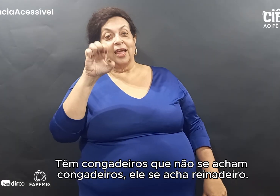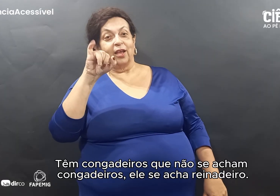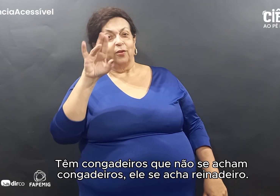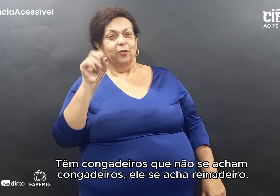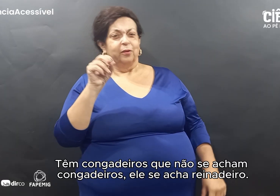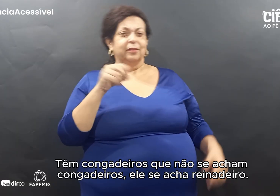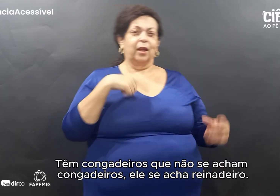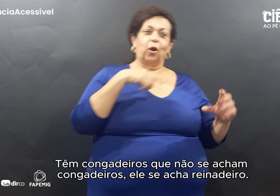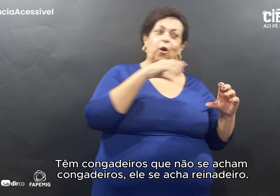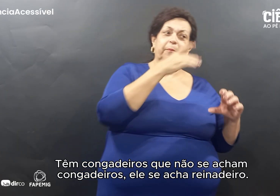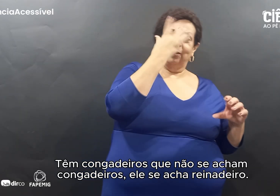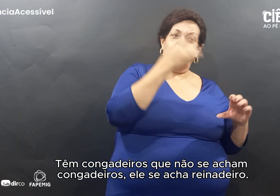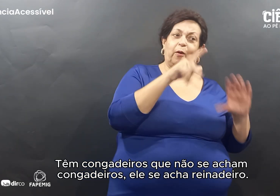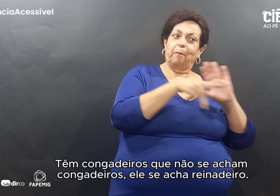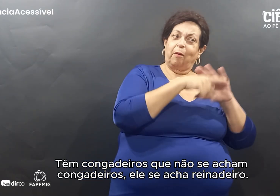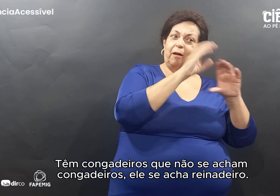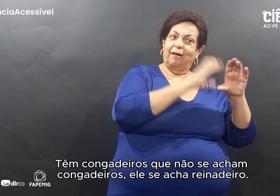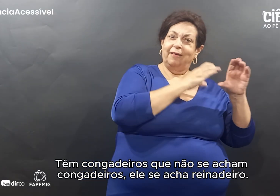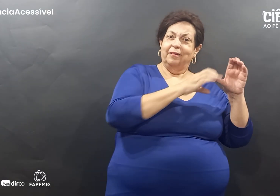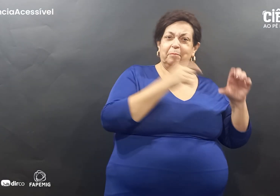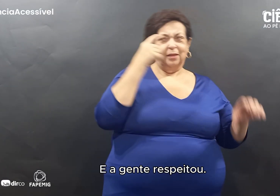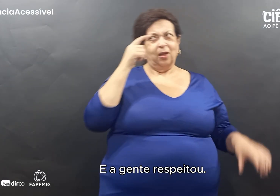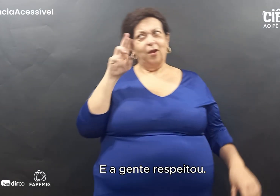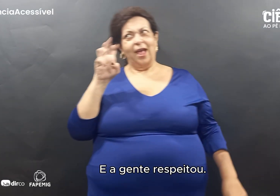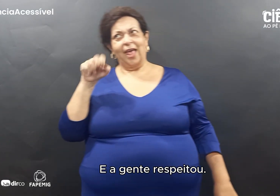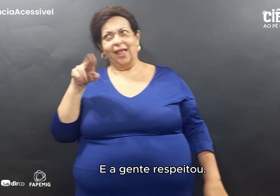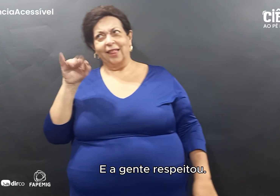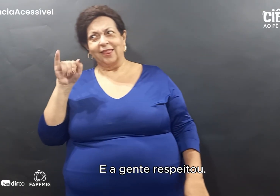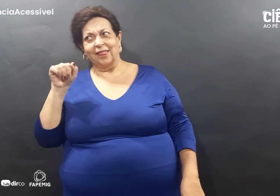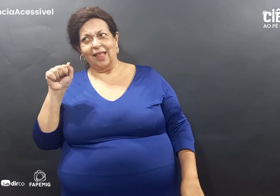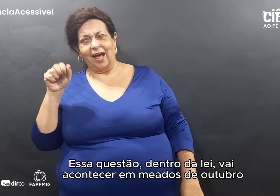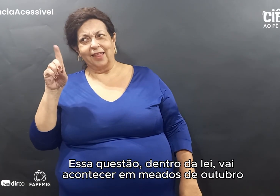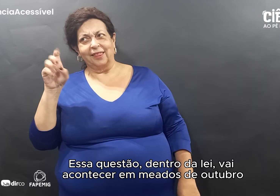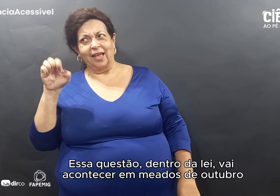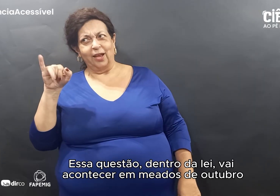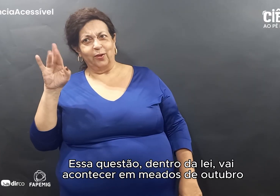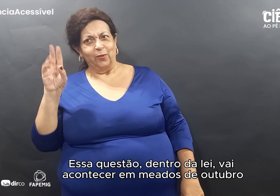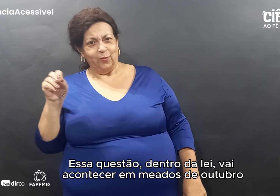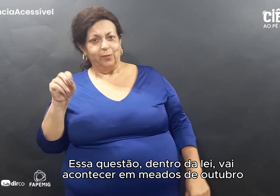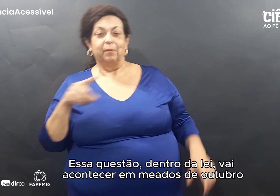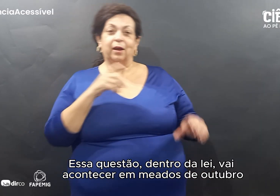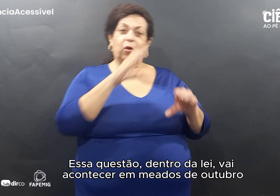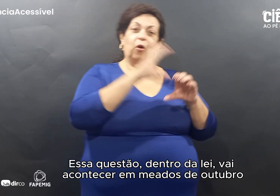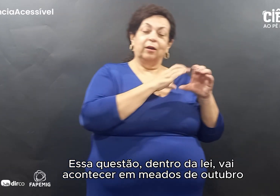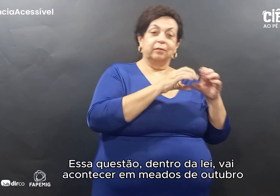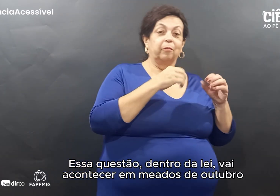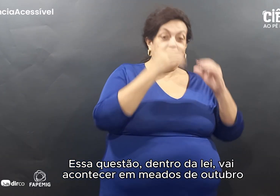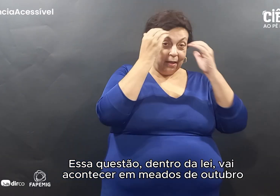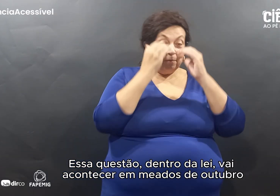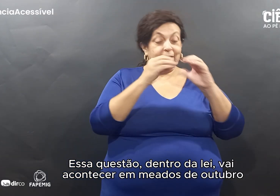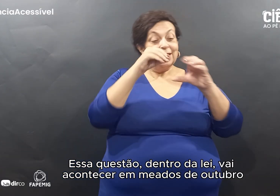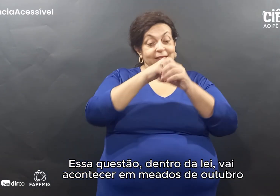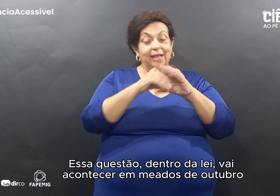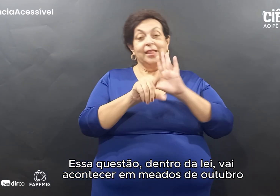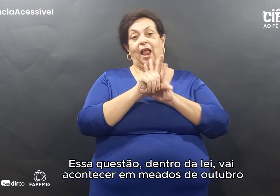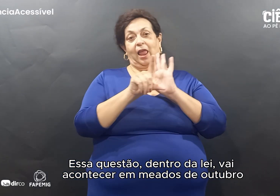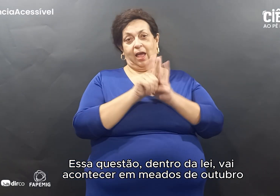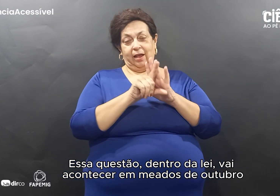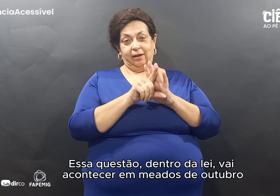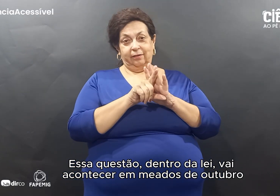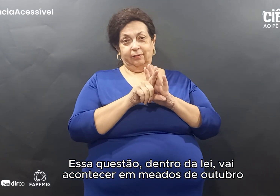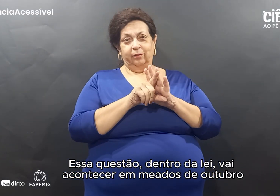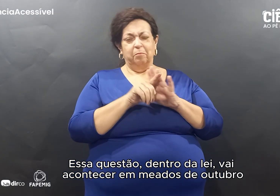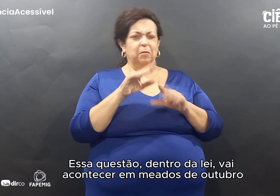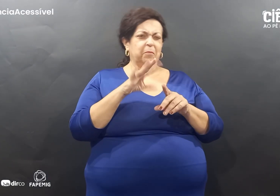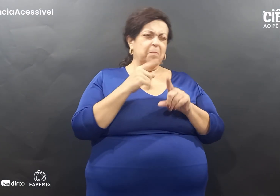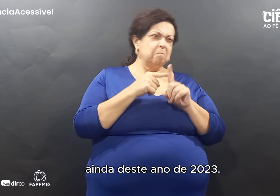acham congadeiros, eles se acham reinadeiro. E a gente respeitou essa questão dentro da lei. Vai estar acontecendo em